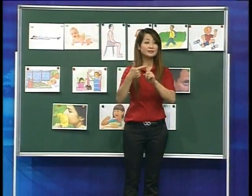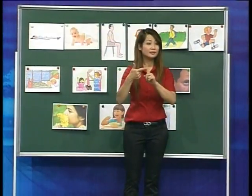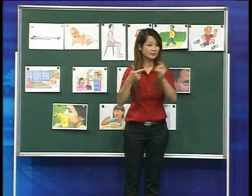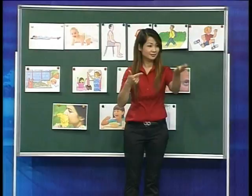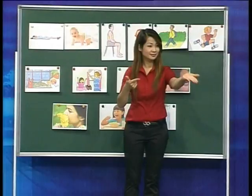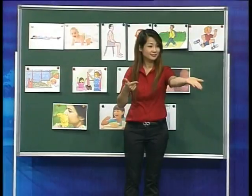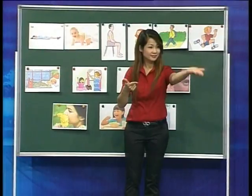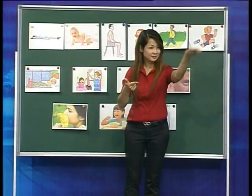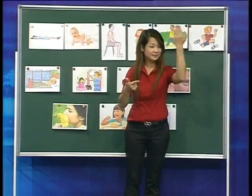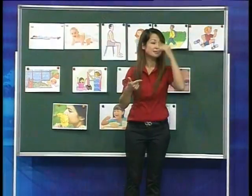Còn nữa không